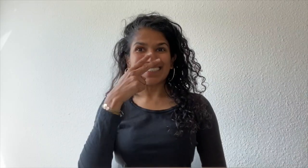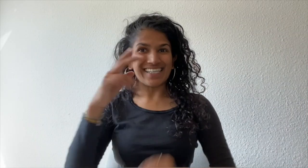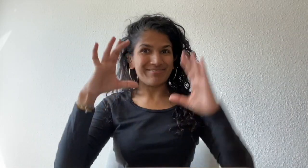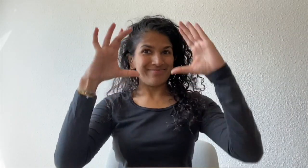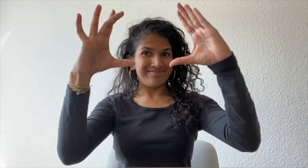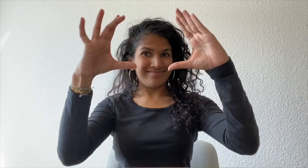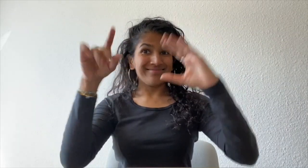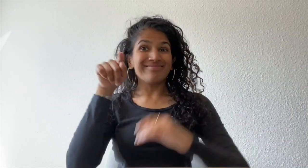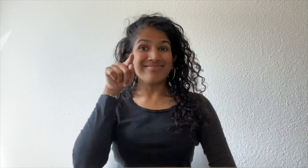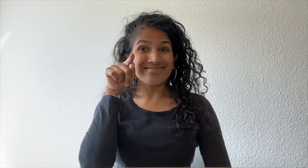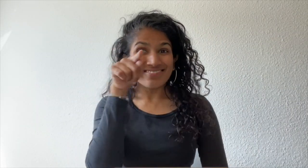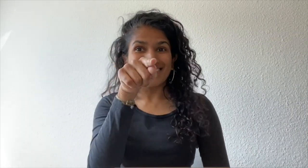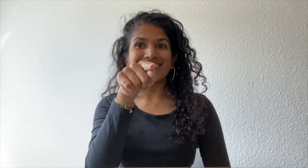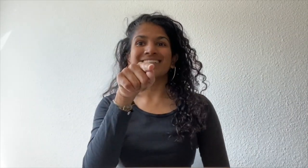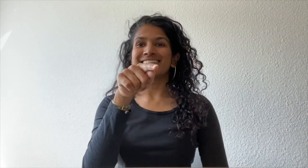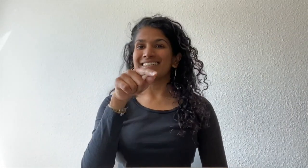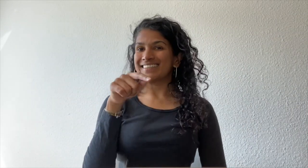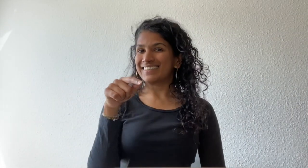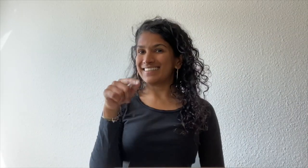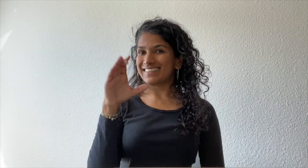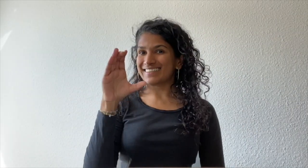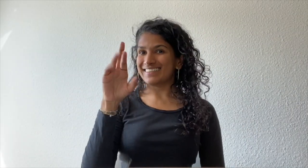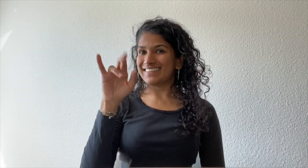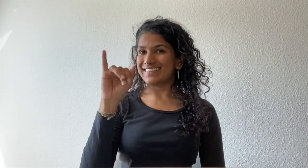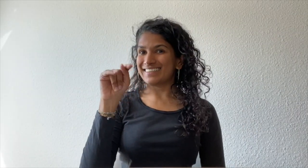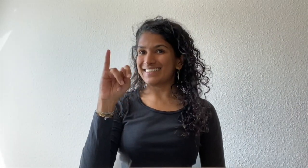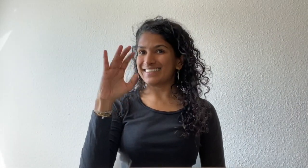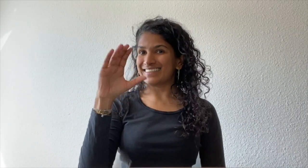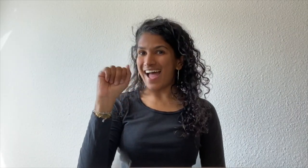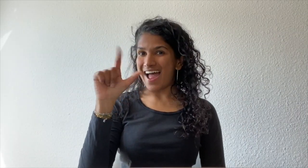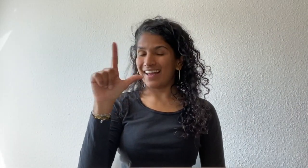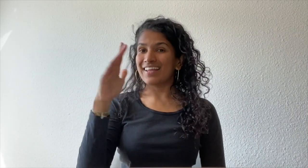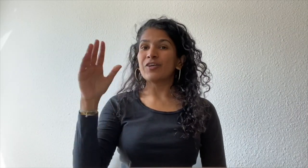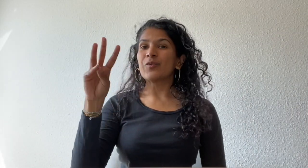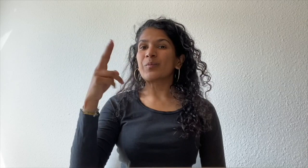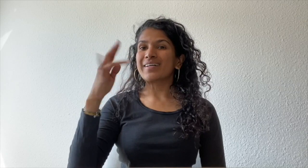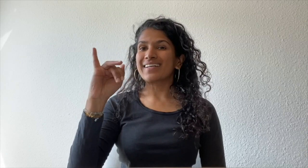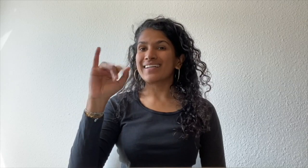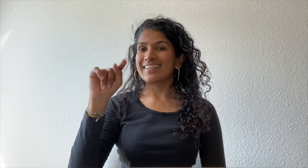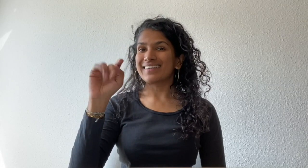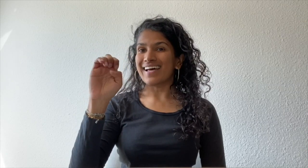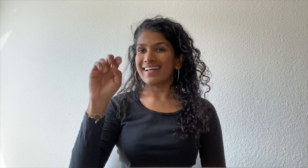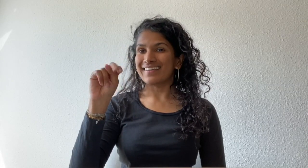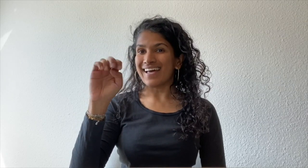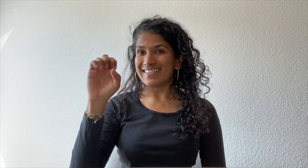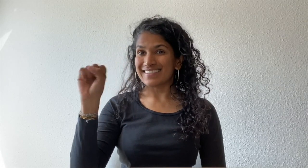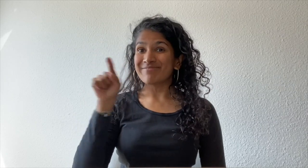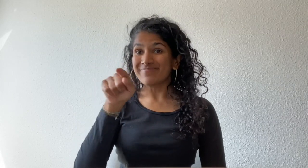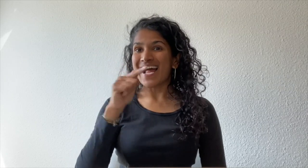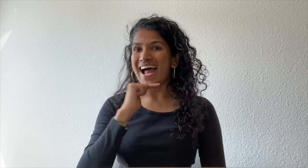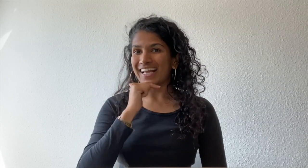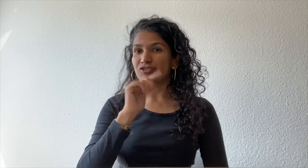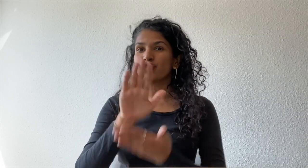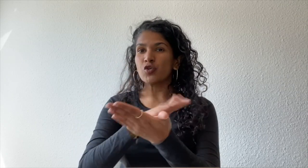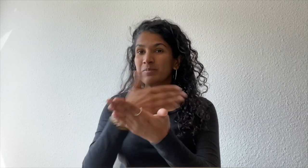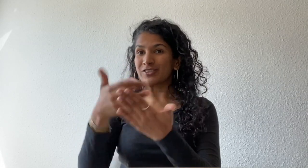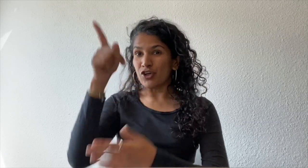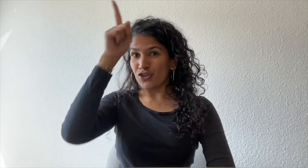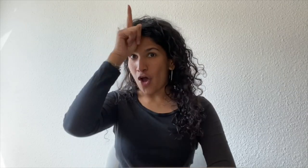Sie sehen dort den englischen Ausdruck für kritisches Weißsein, nämlich Critical Whiteness. Die zwei